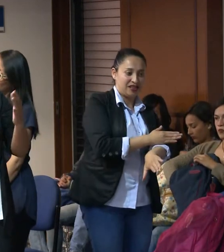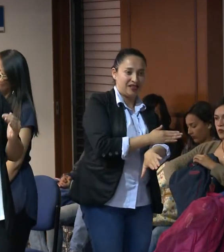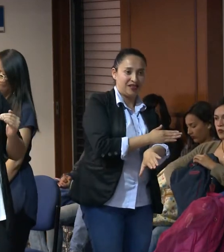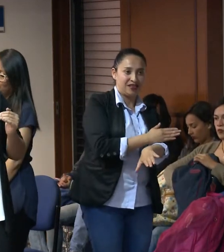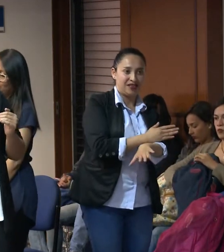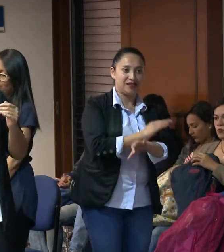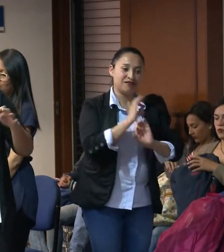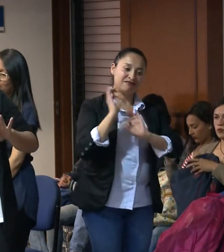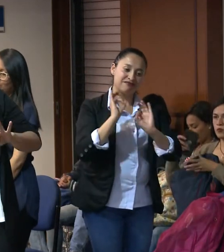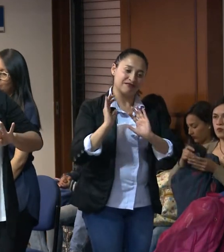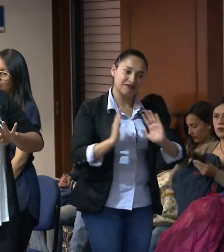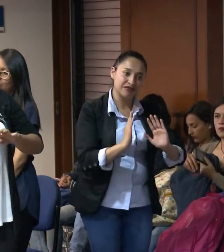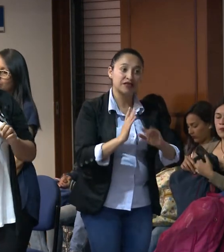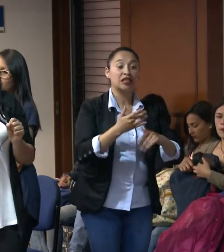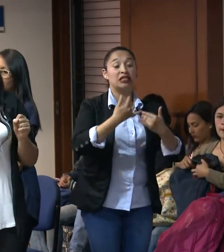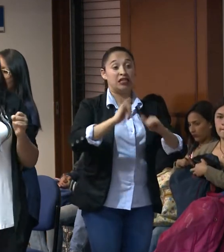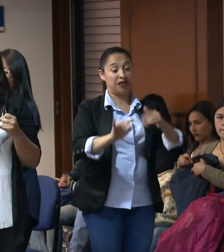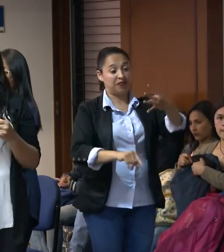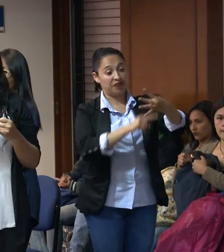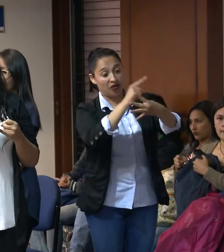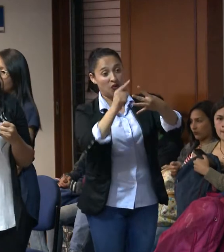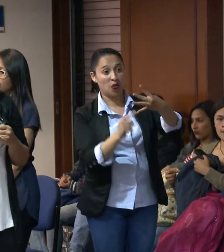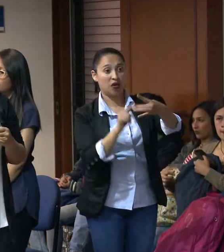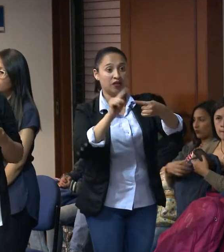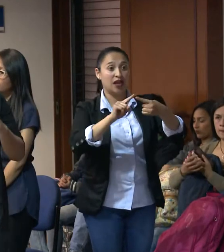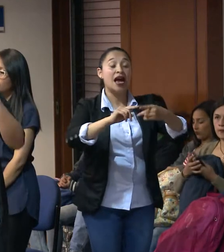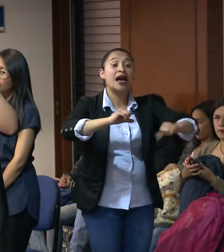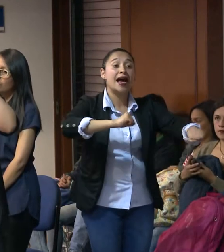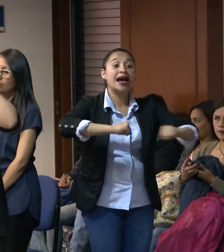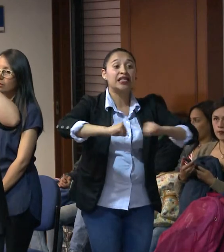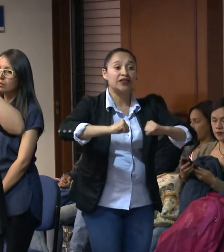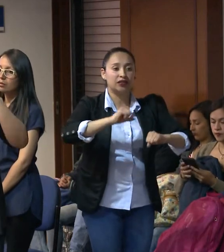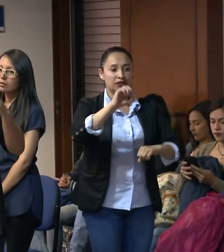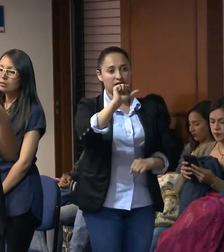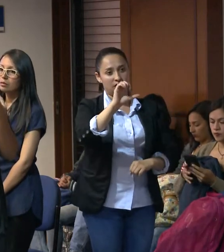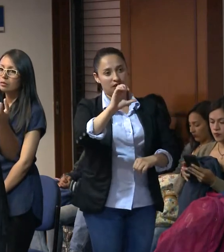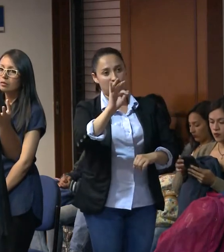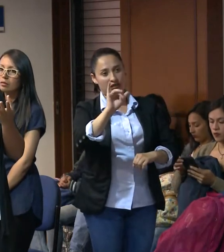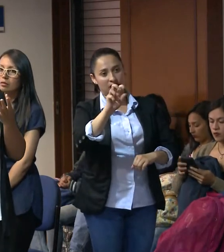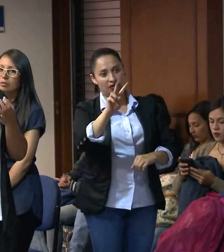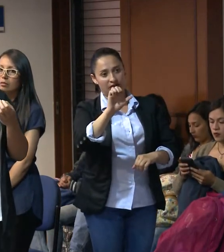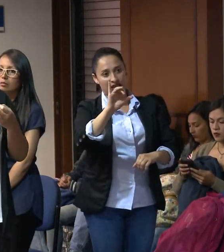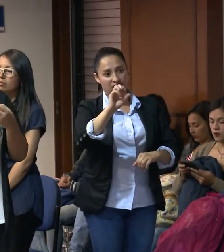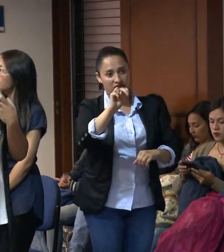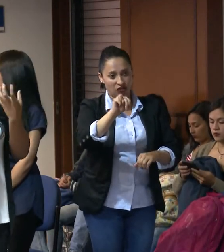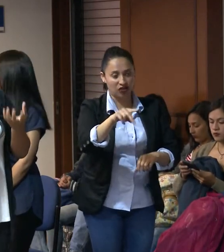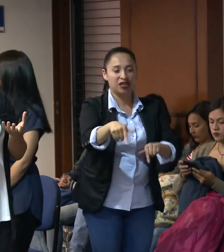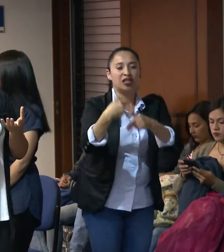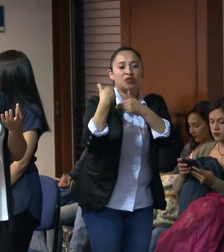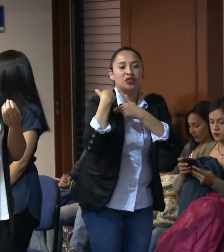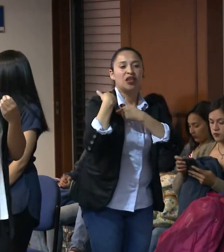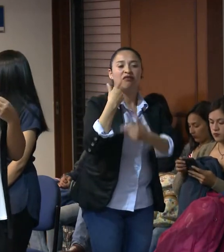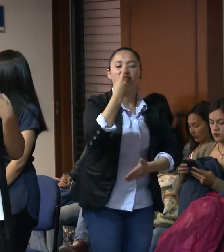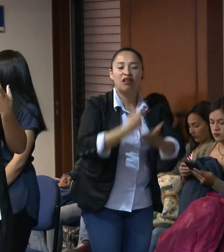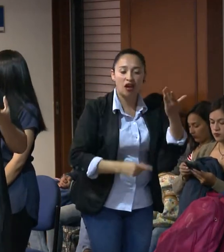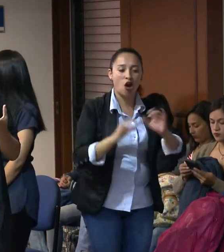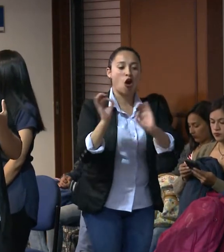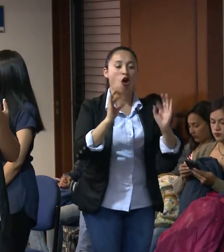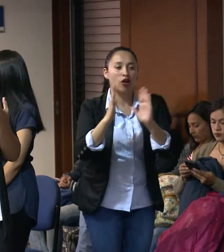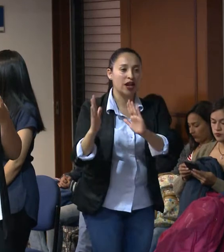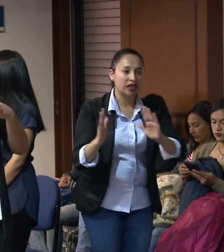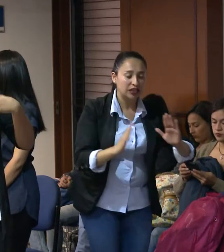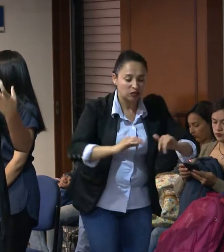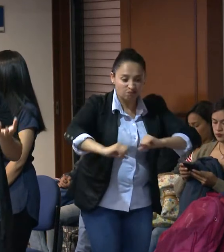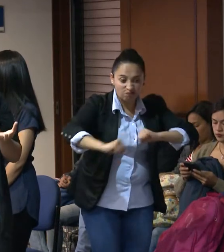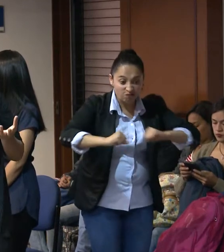ya las 4 que retomamos, activación es la que se encarga como de organizar, de